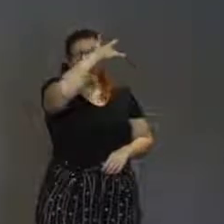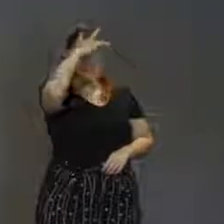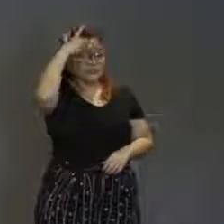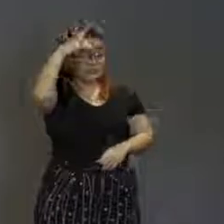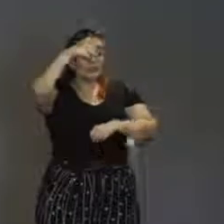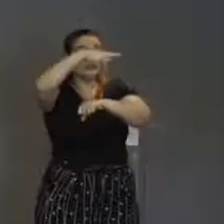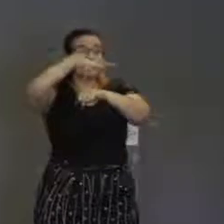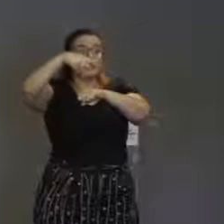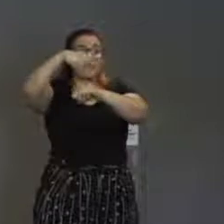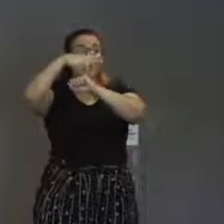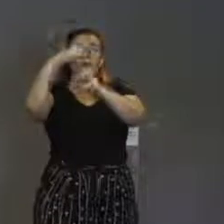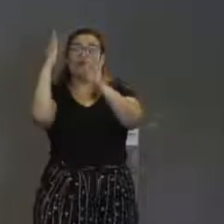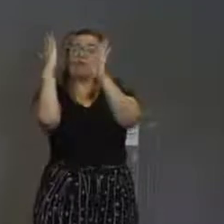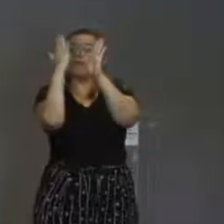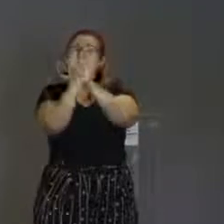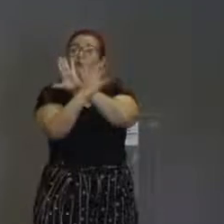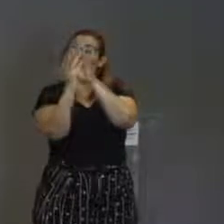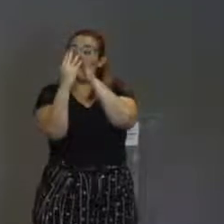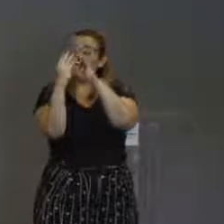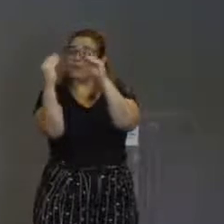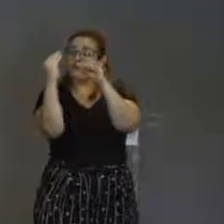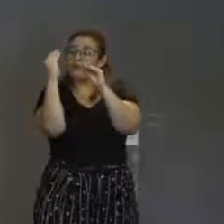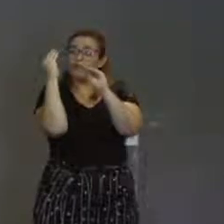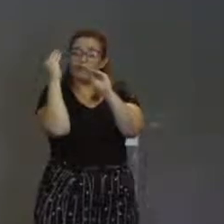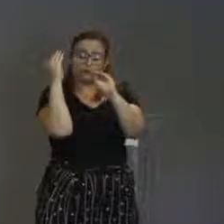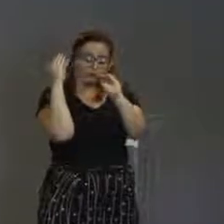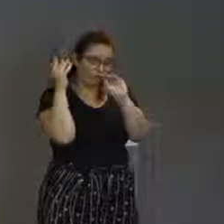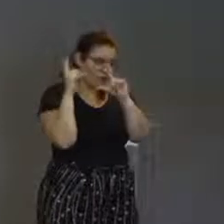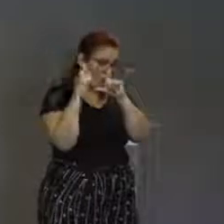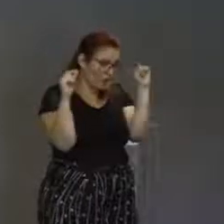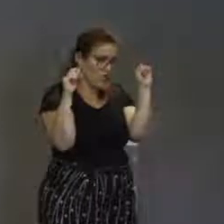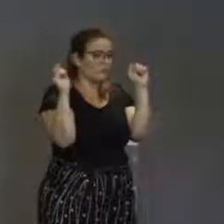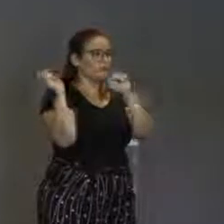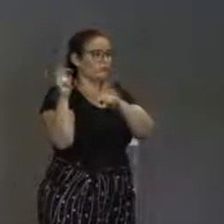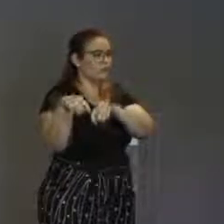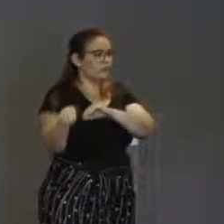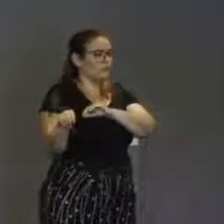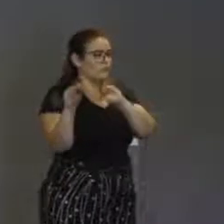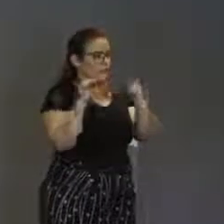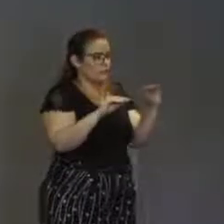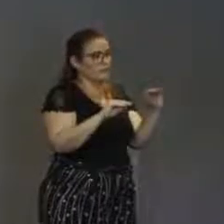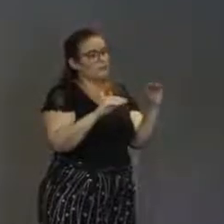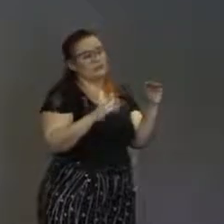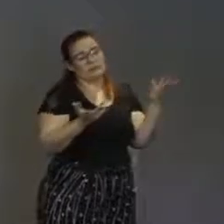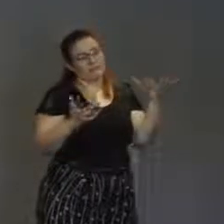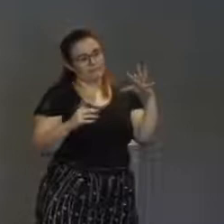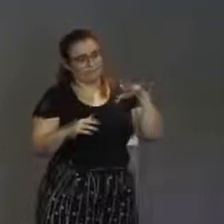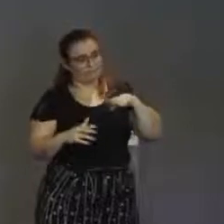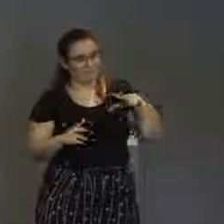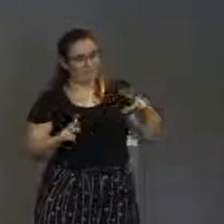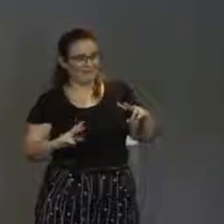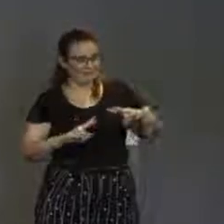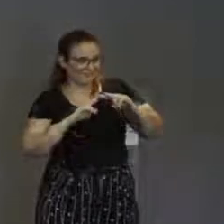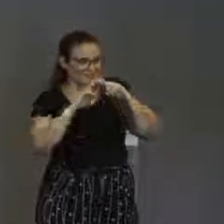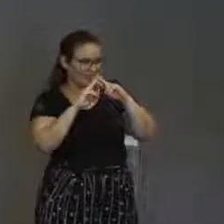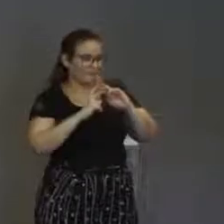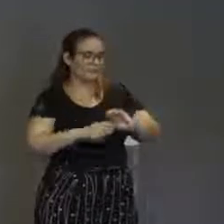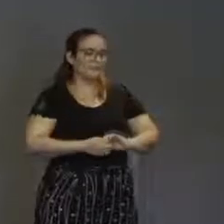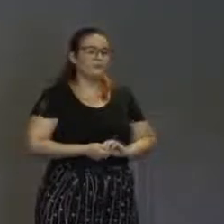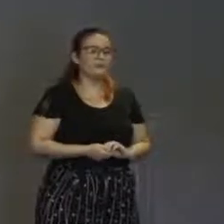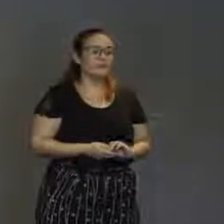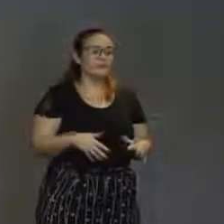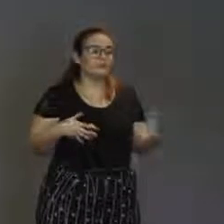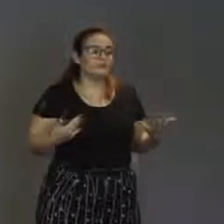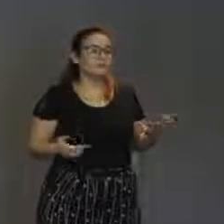um dos problemas e que pode ser uma enorme manancial de soluções de uma cidade como Paris. Então, se a gente pegar essa lógica como